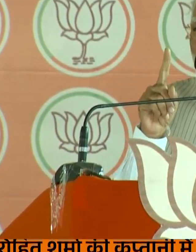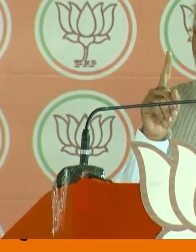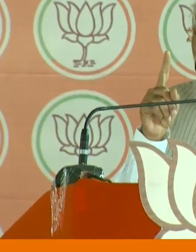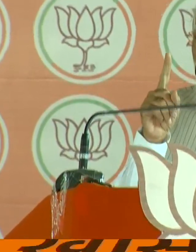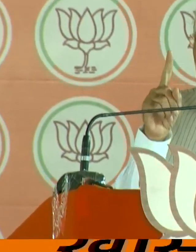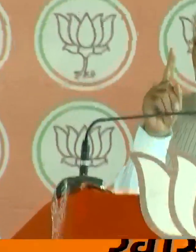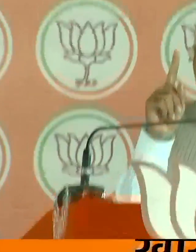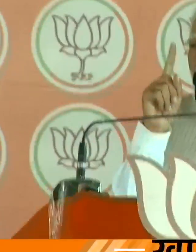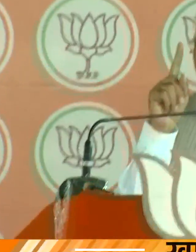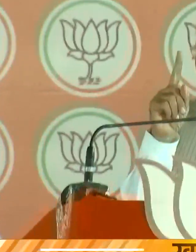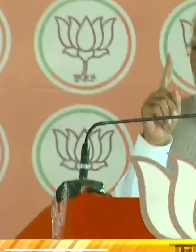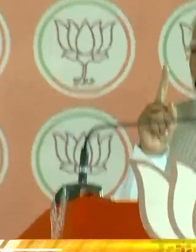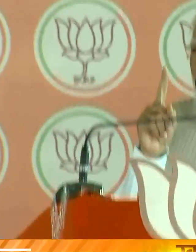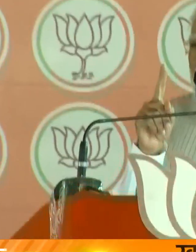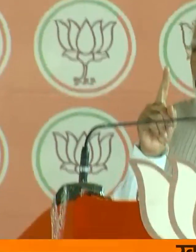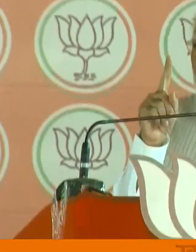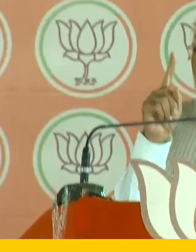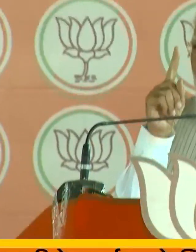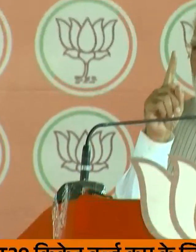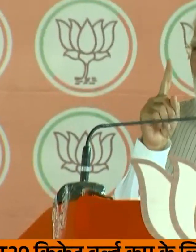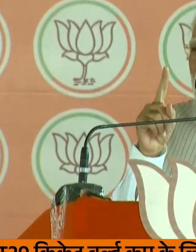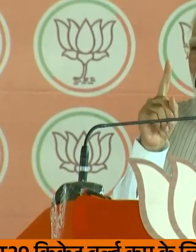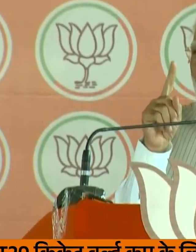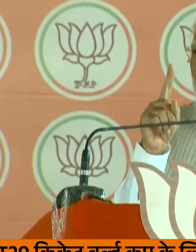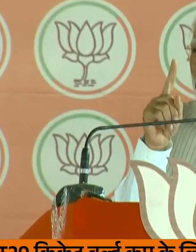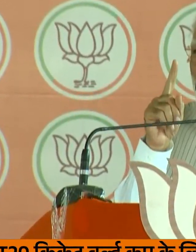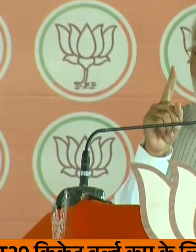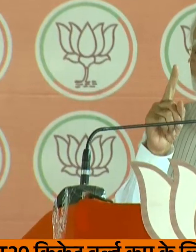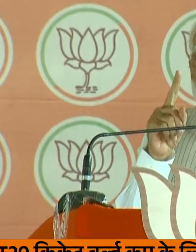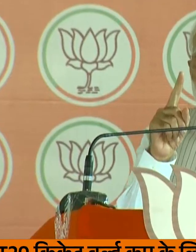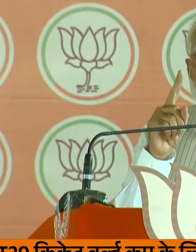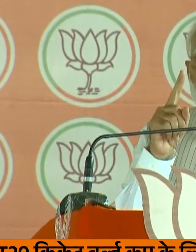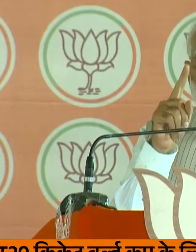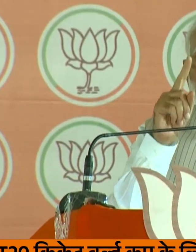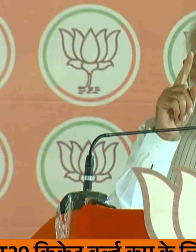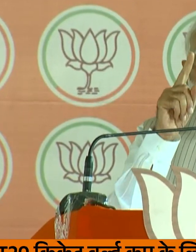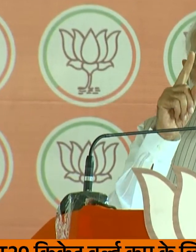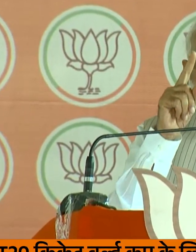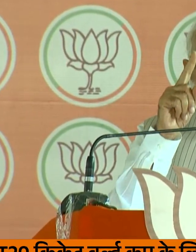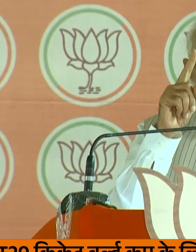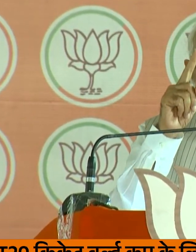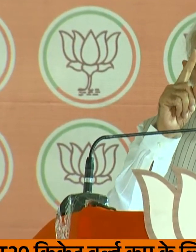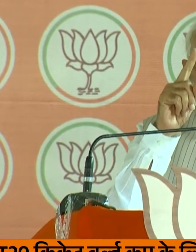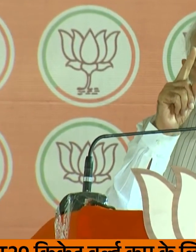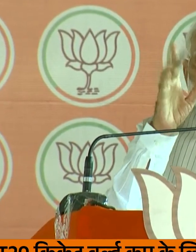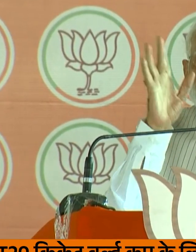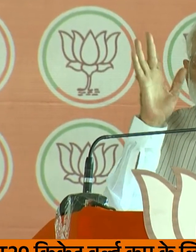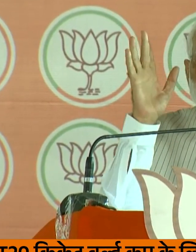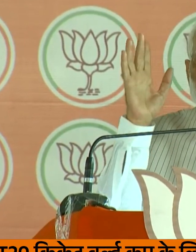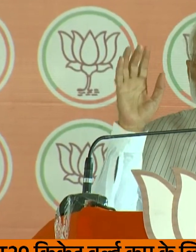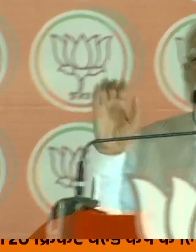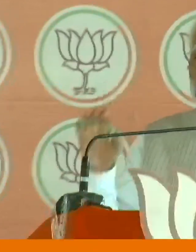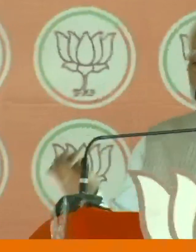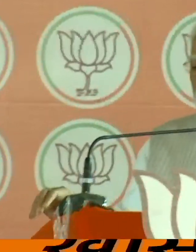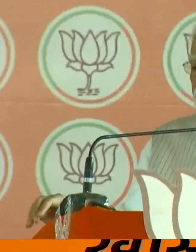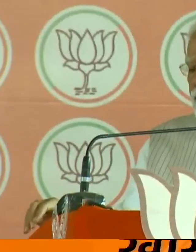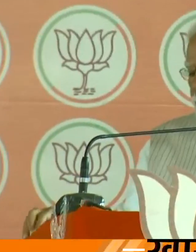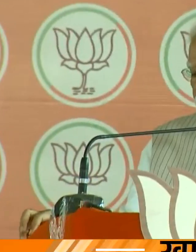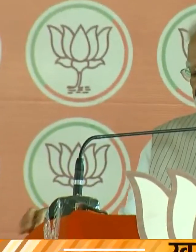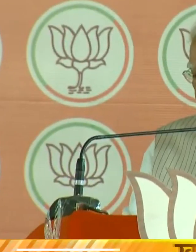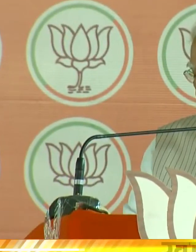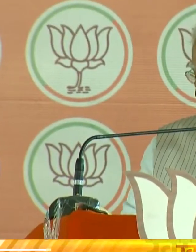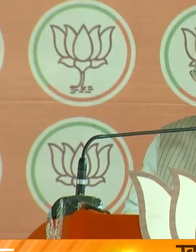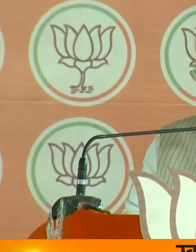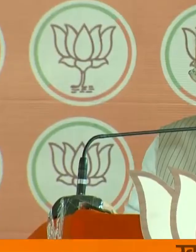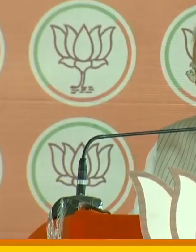आपको कांग्रेस के इन खतरनाक इरादों से सावधान रहना है।